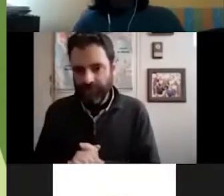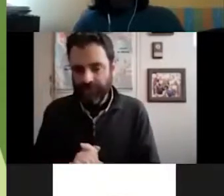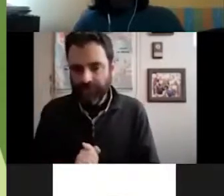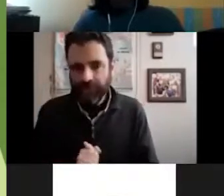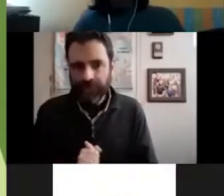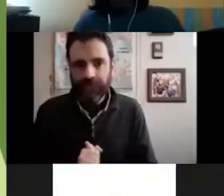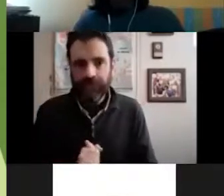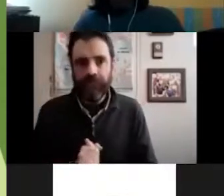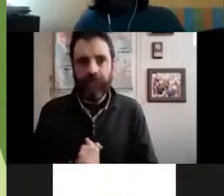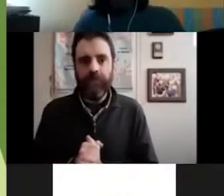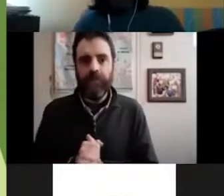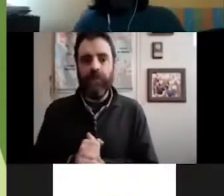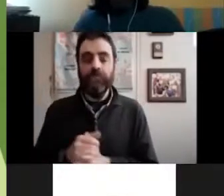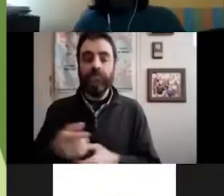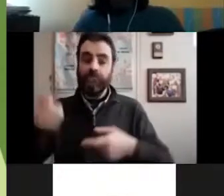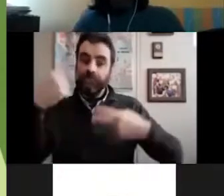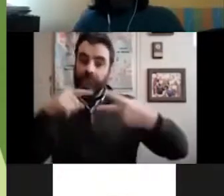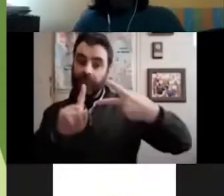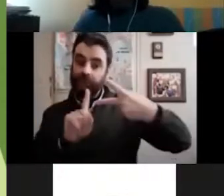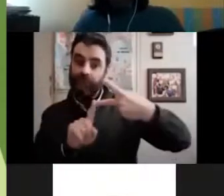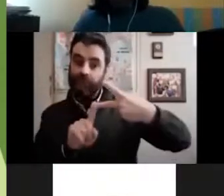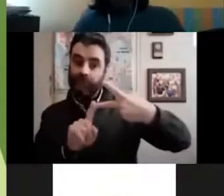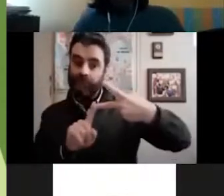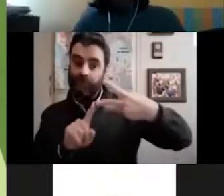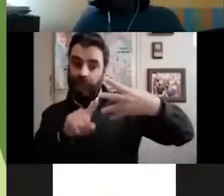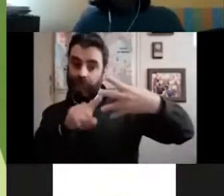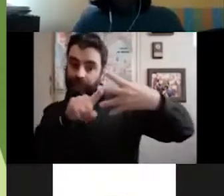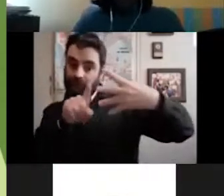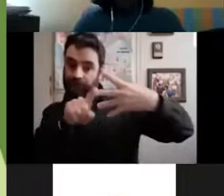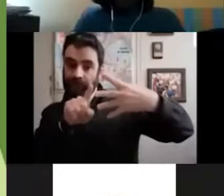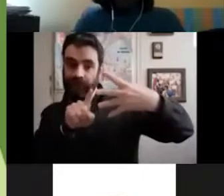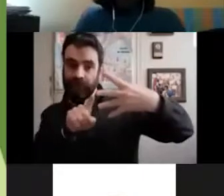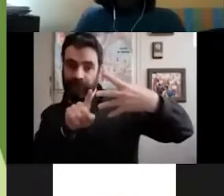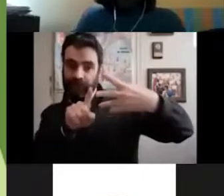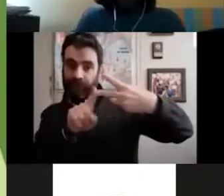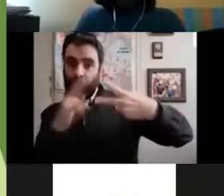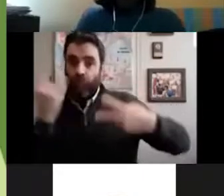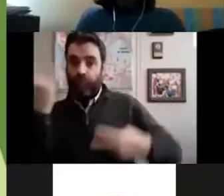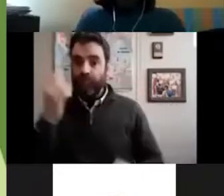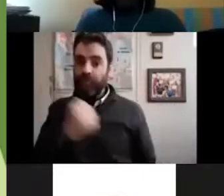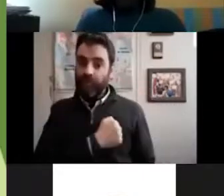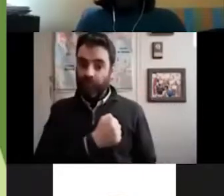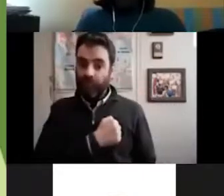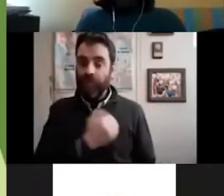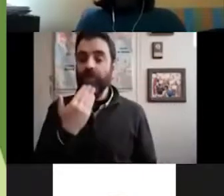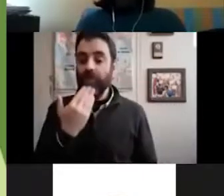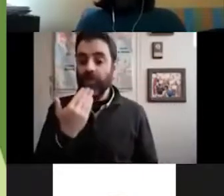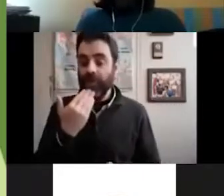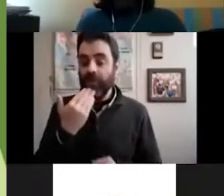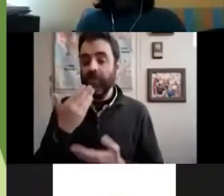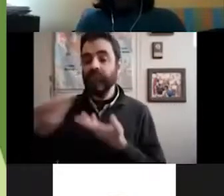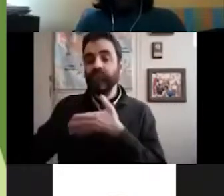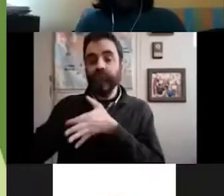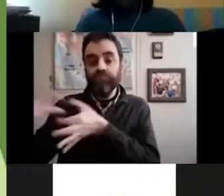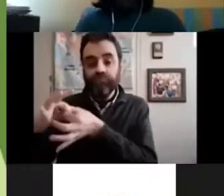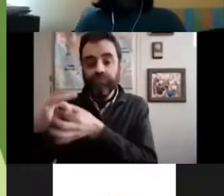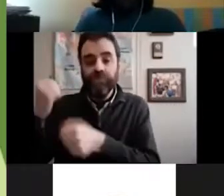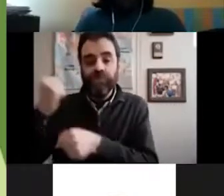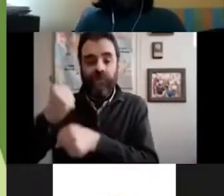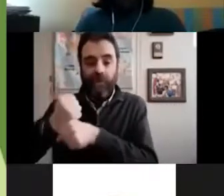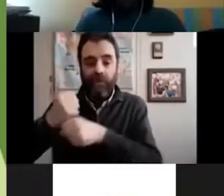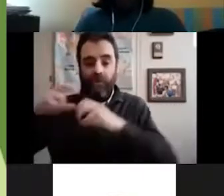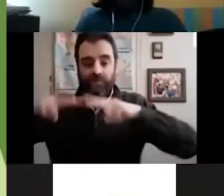Vienen distintas personas que proceden de la universidad. Abajo, la Universidad